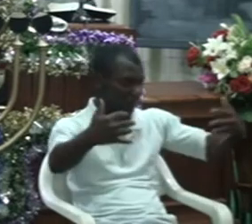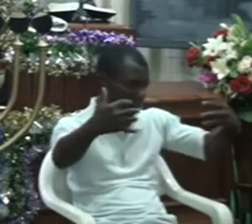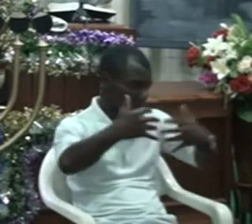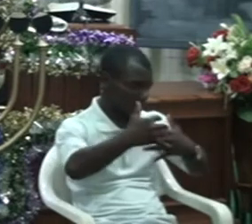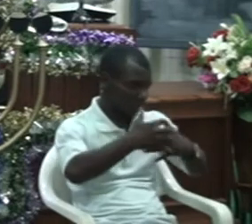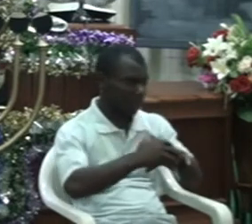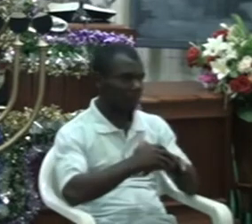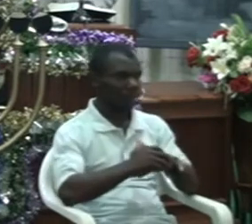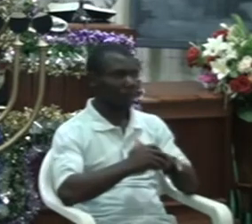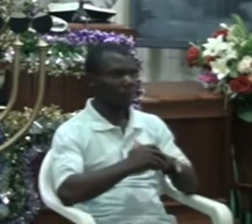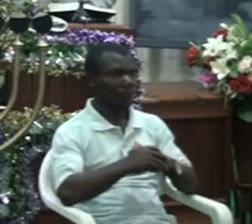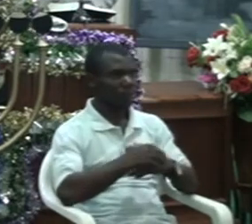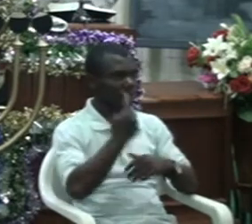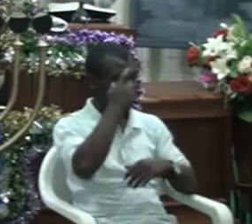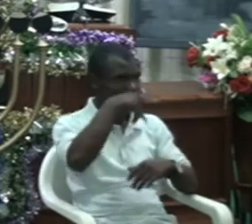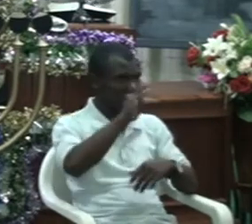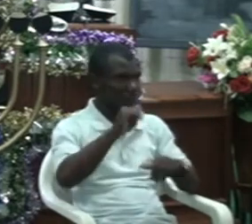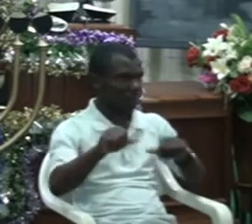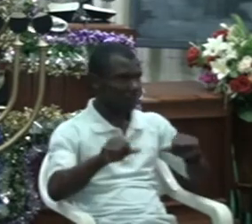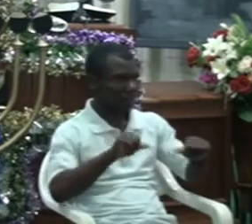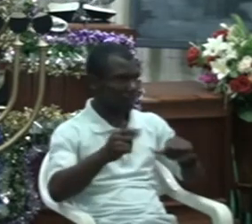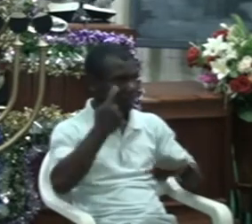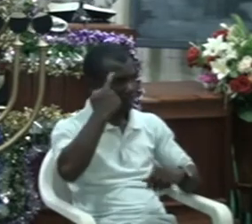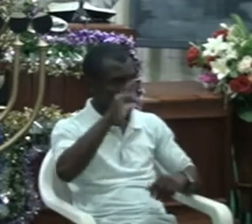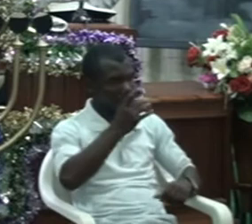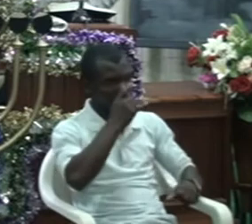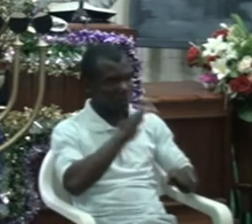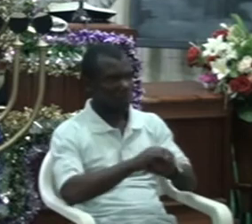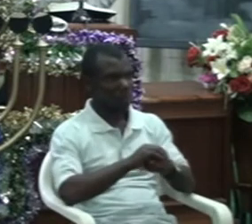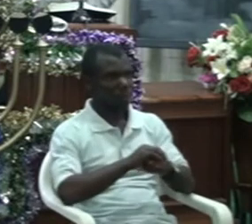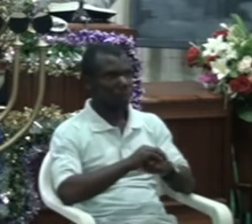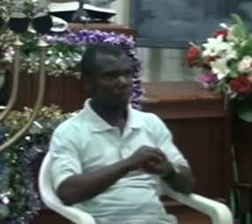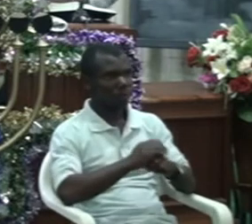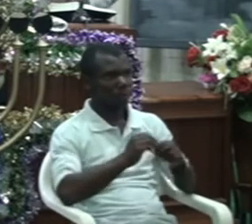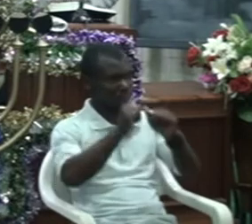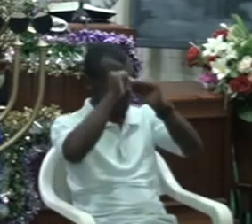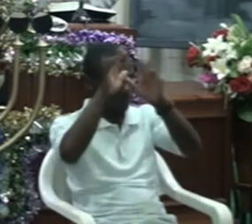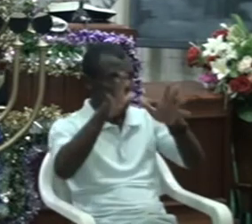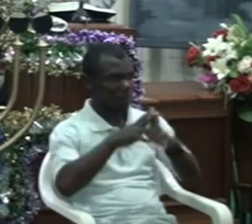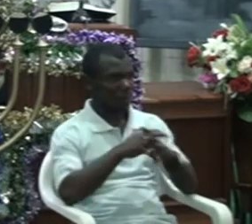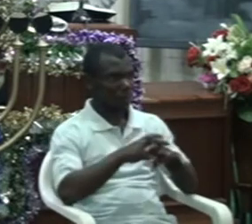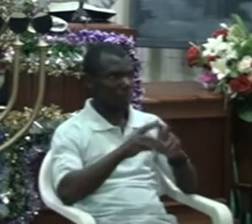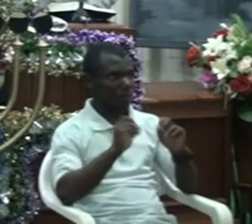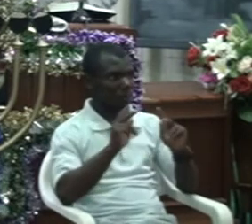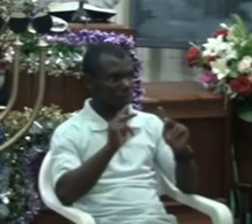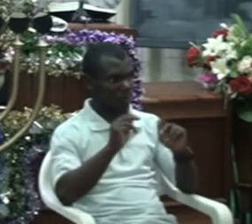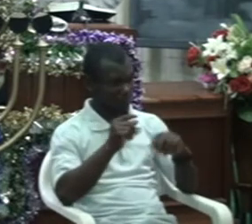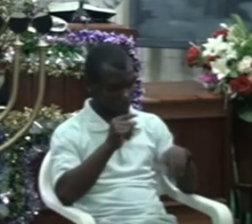Dieu l'embrasse. Et qu'il accomplisse pour lui la promesse. Yabab. Père. Ok